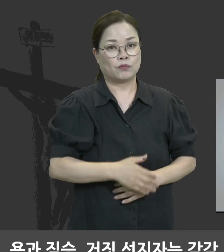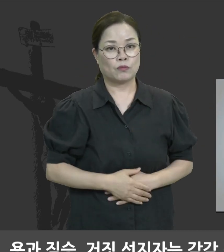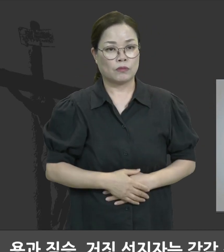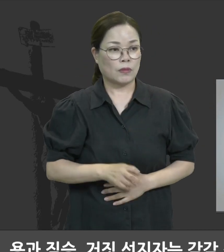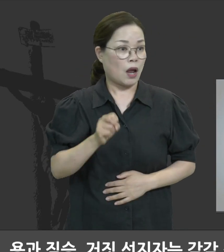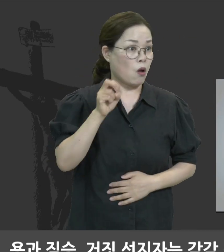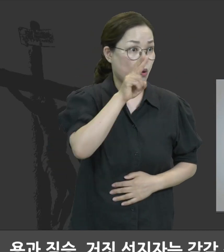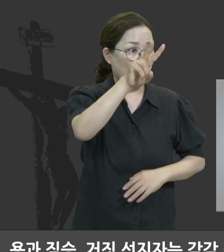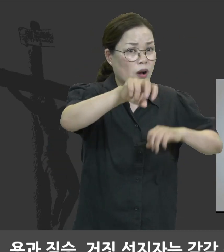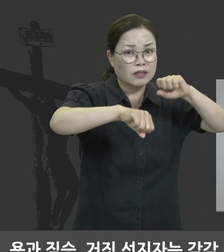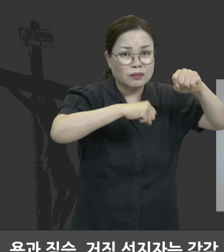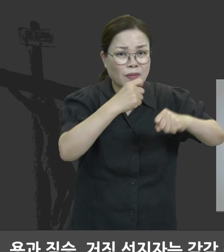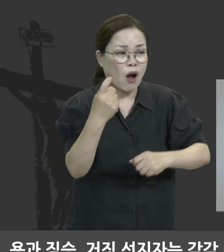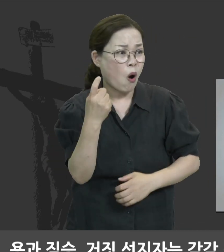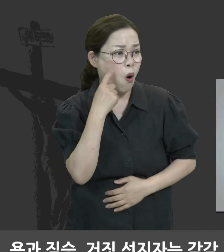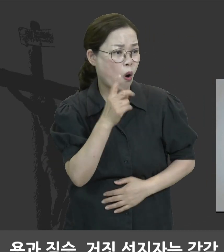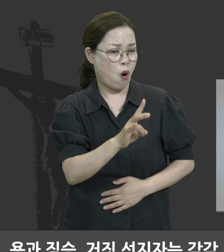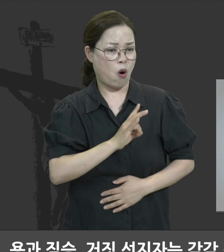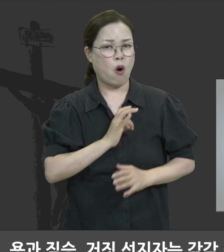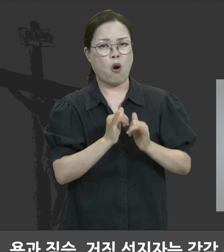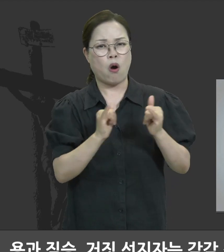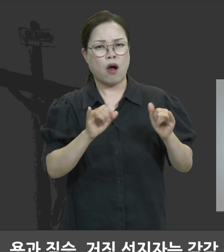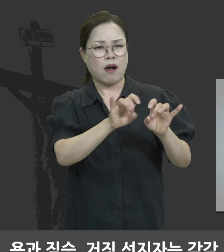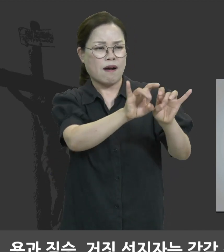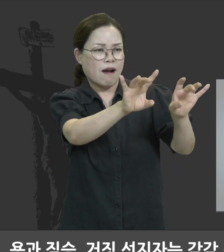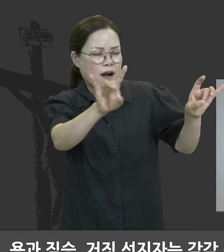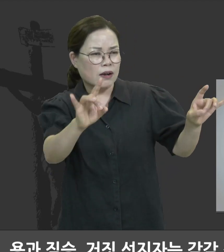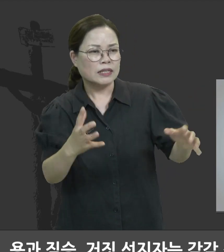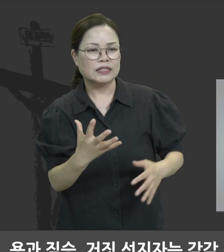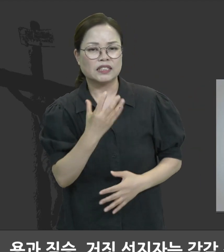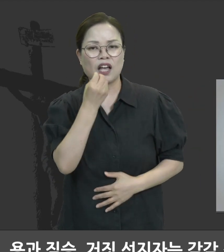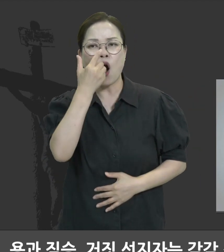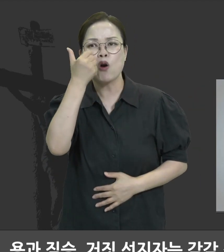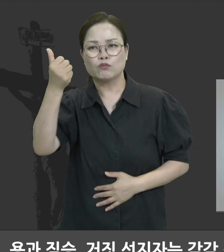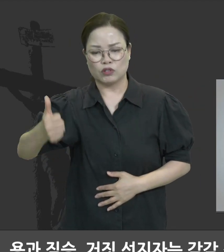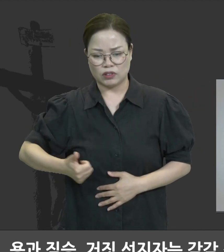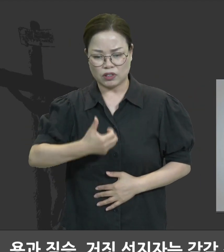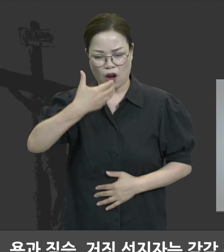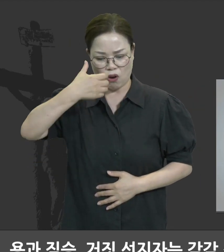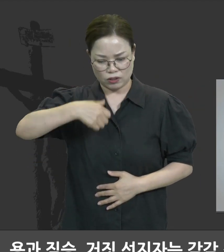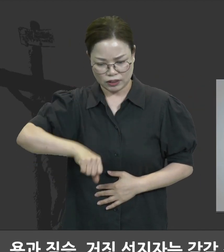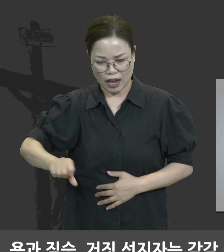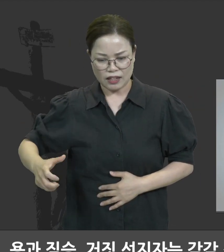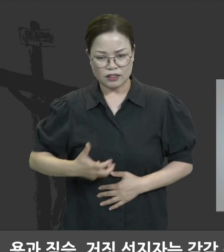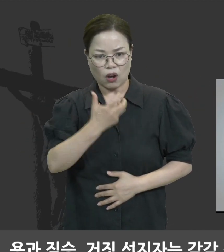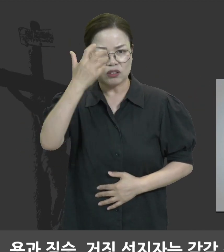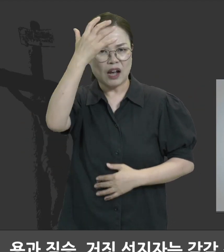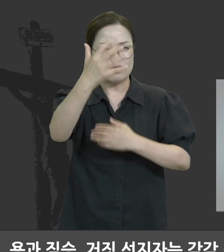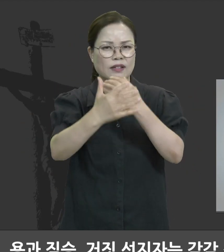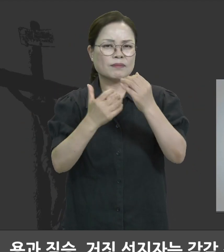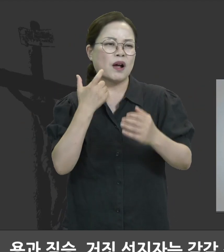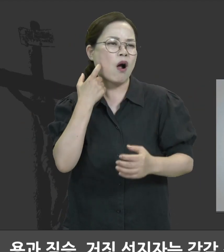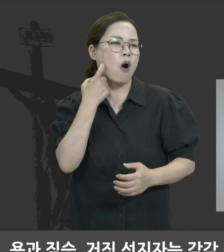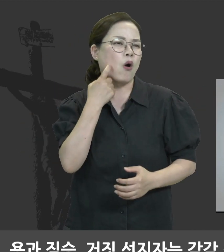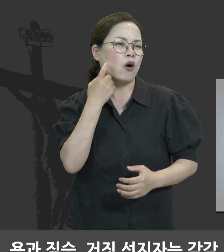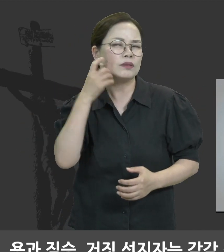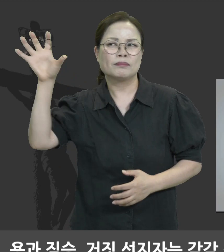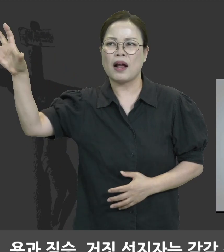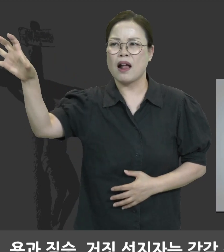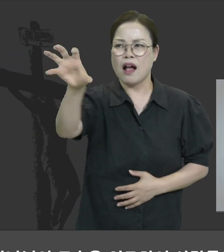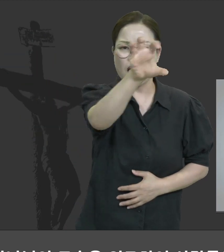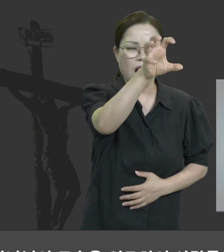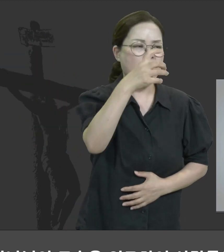용과 짐승, 거짓 선지자는 각각 성부, 성자, 성령 하나님을 거짓되게 모방한